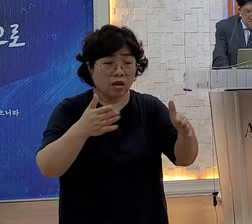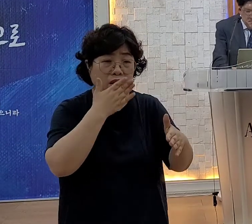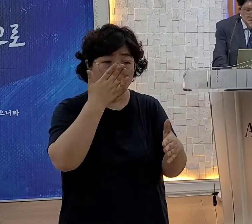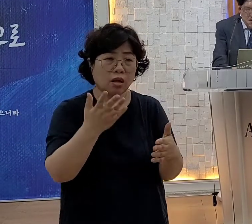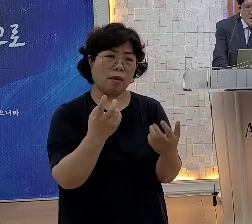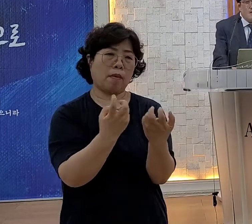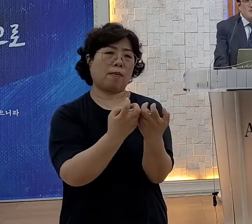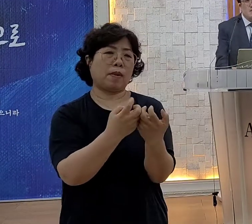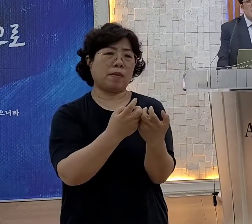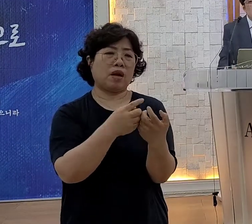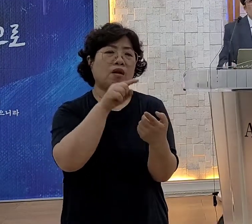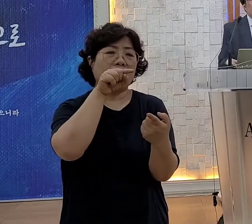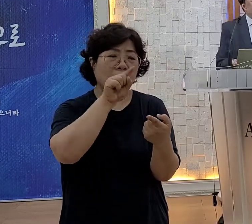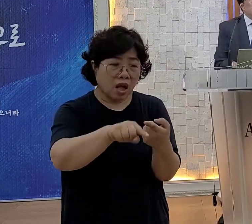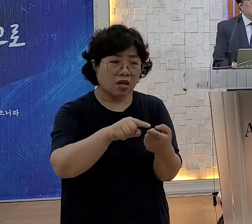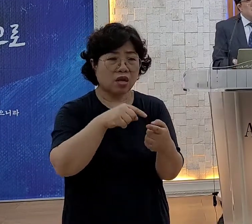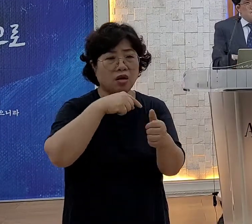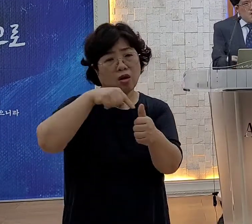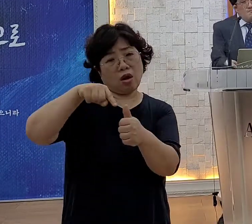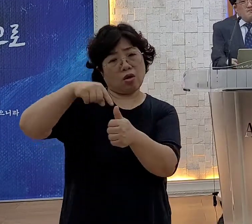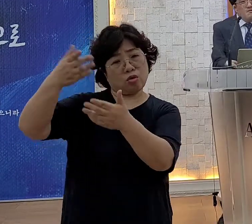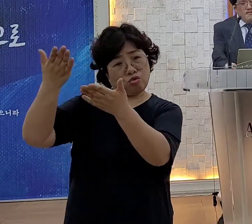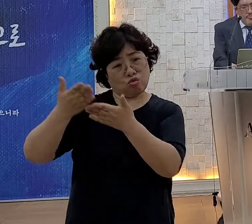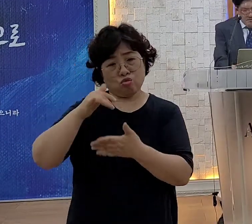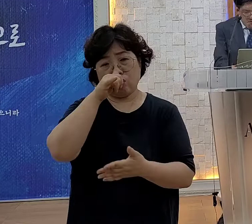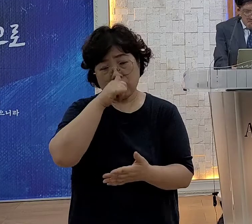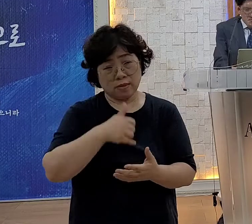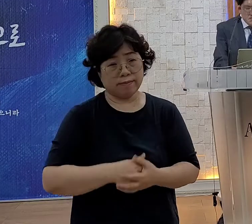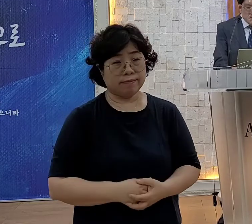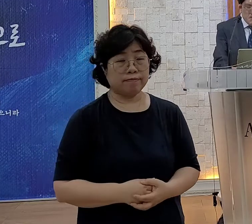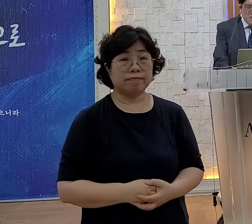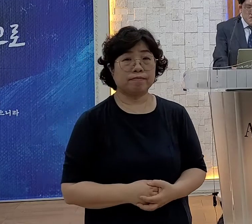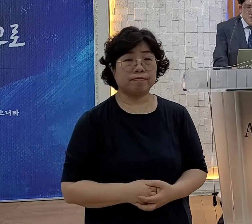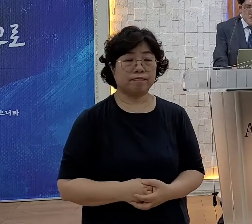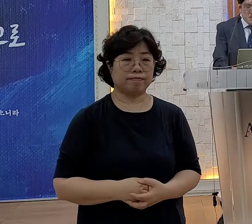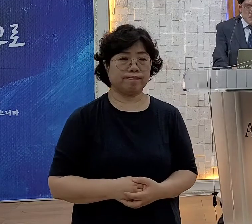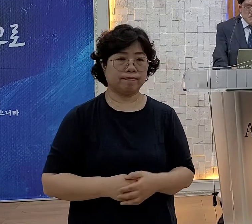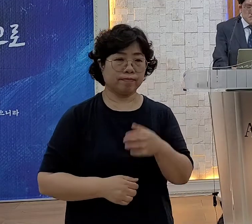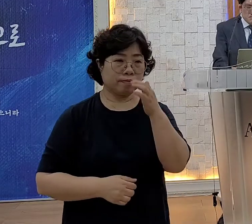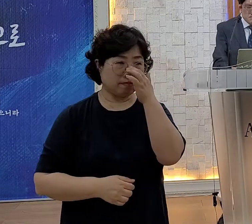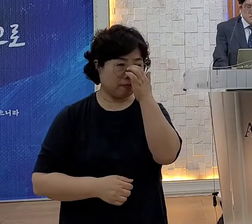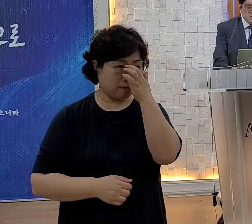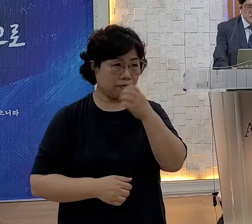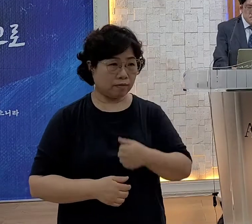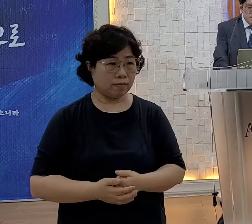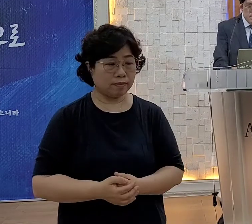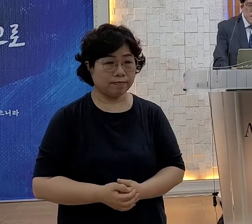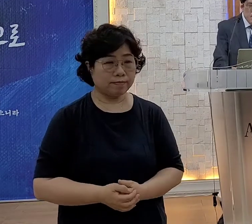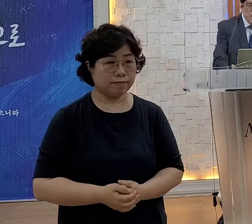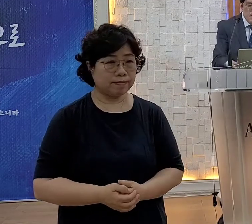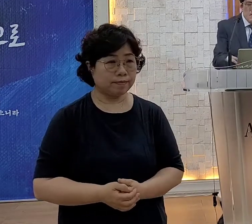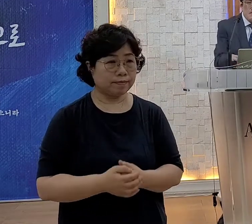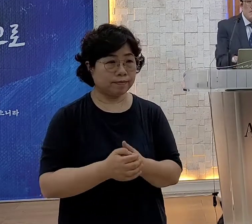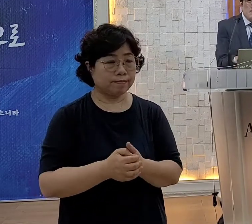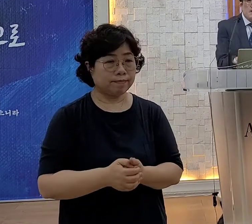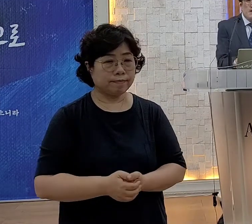수 있는 방법이다라는 것을 오늘 우리에게 소개하고 있는 첫 번째 시간입니다. 그래서 여러분,